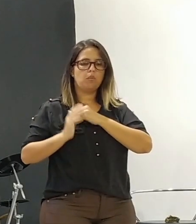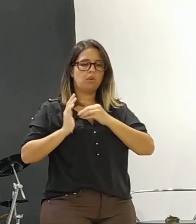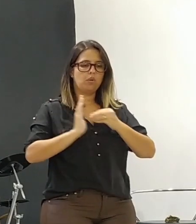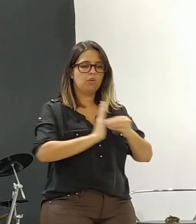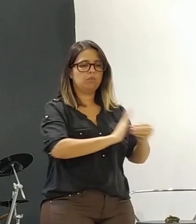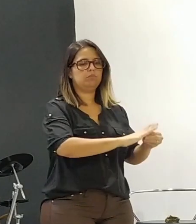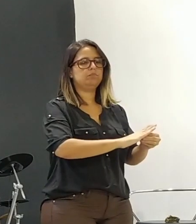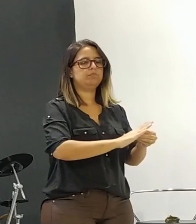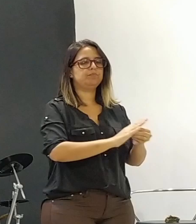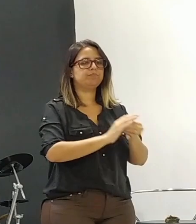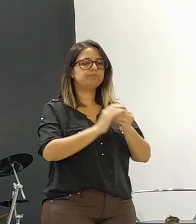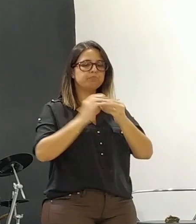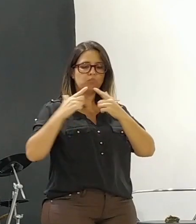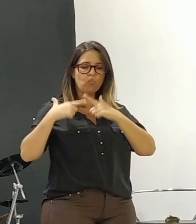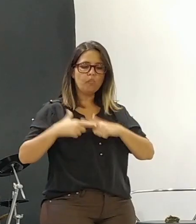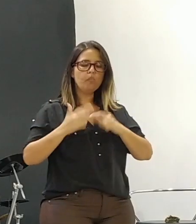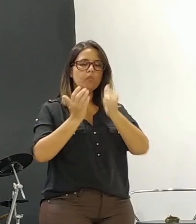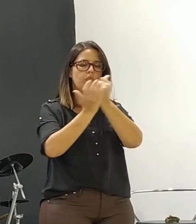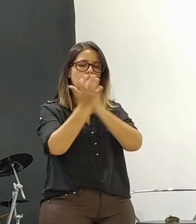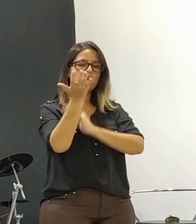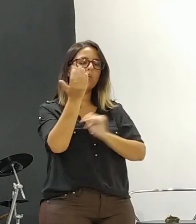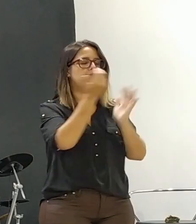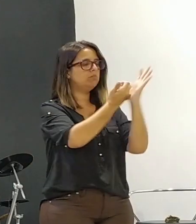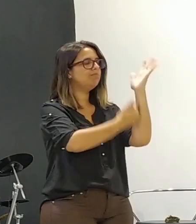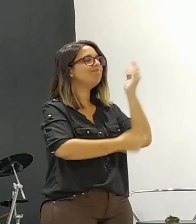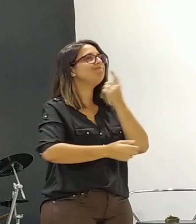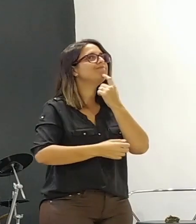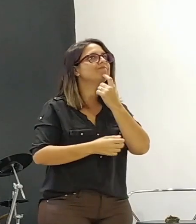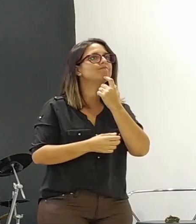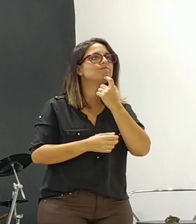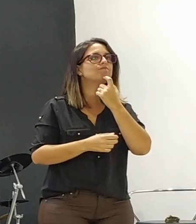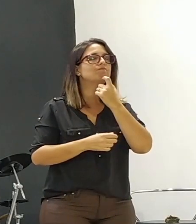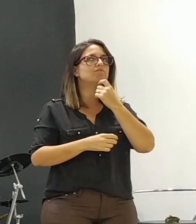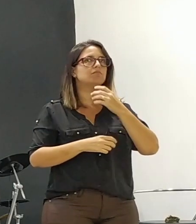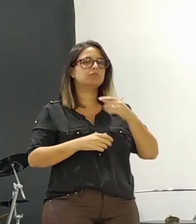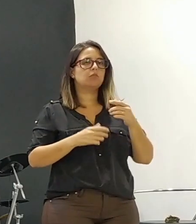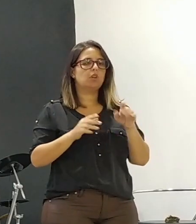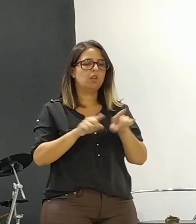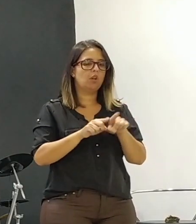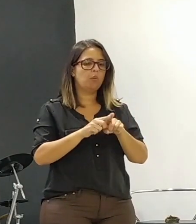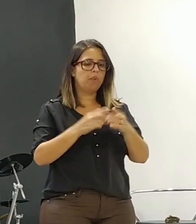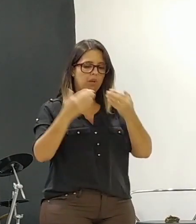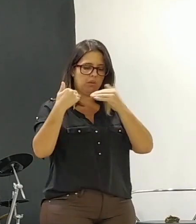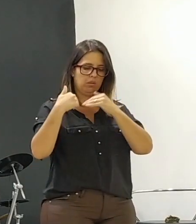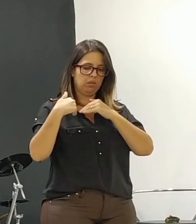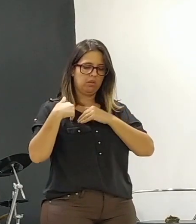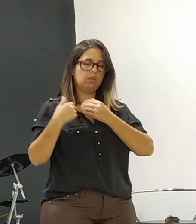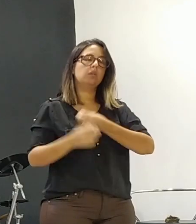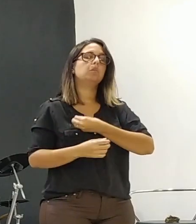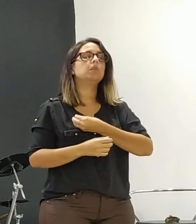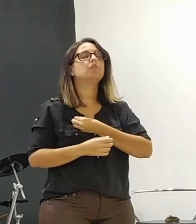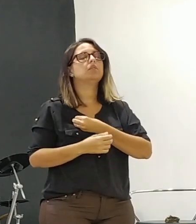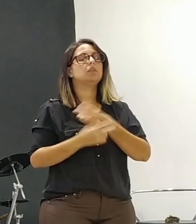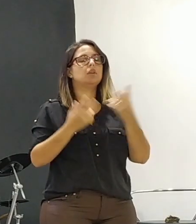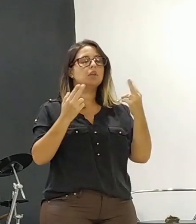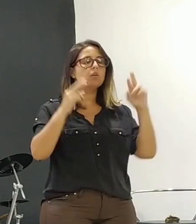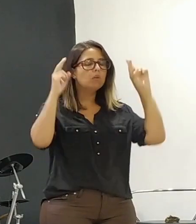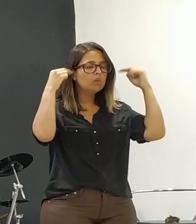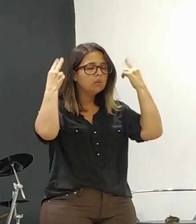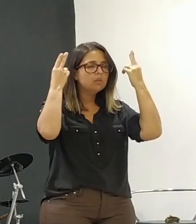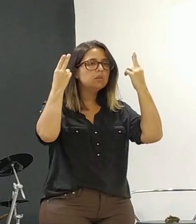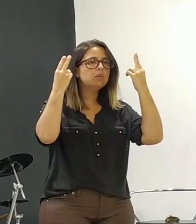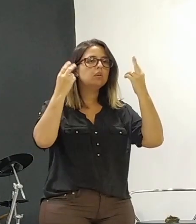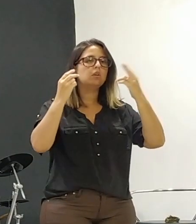com aquele sangue. Aleluia. E aquele sangue foi passado sobre a minha vida, como naquele dia o sangue daquele cordeiro